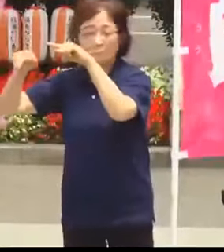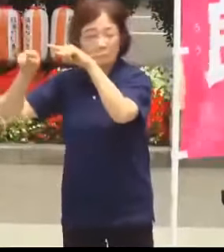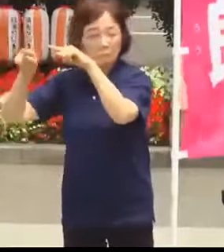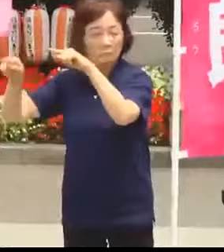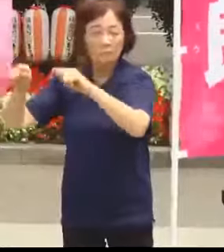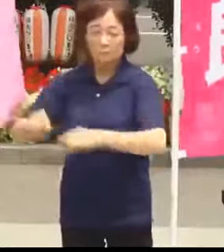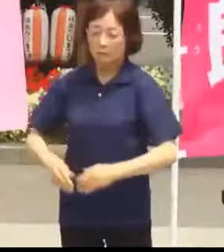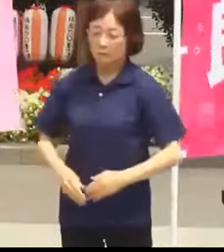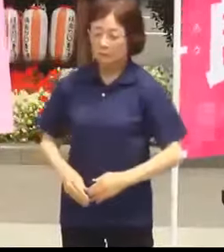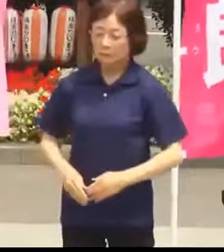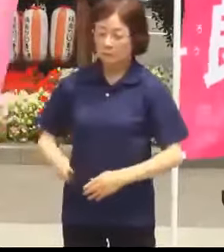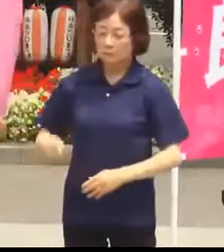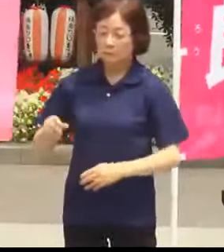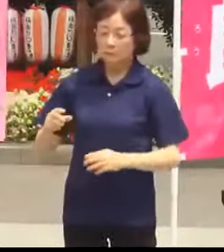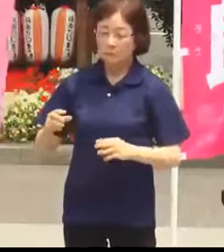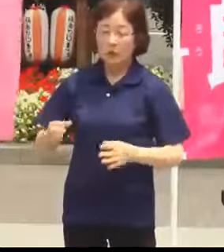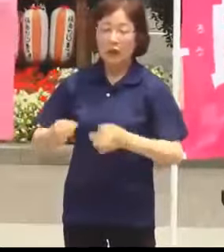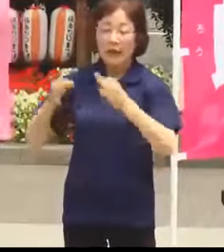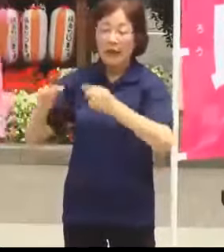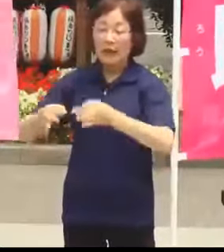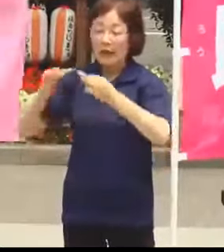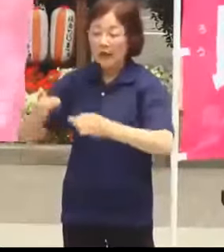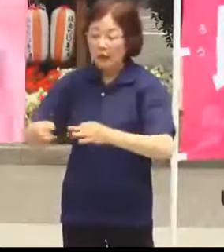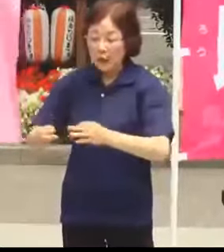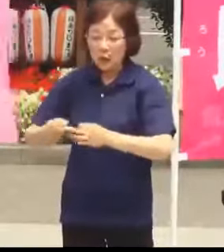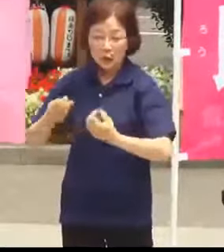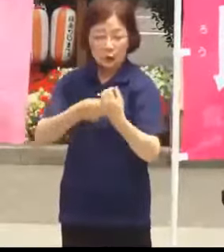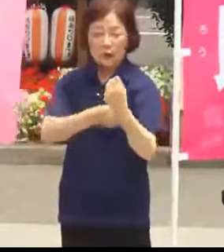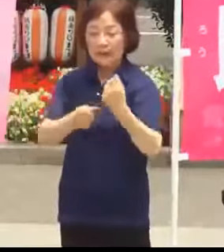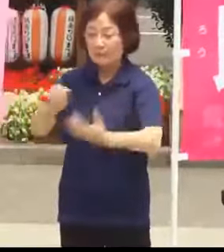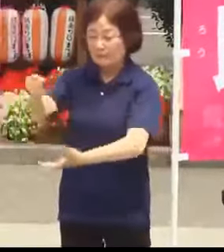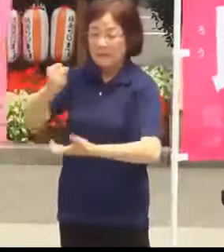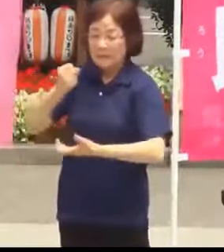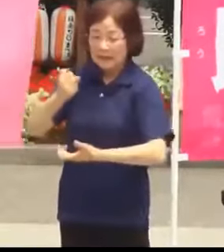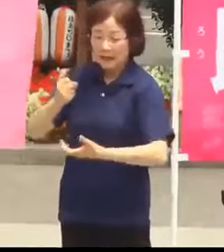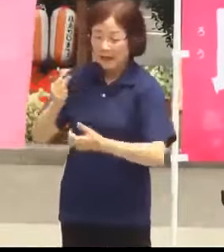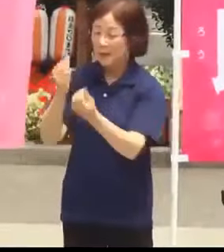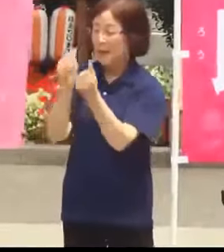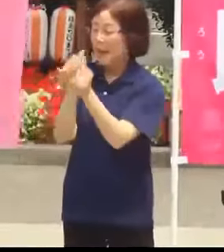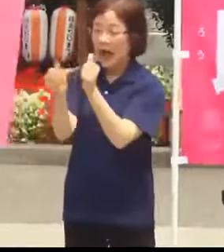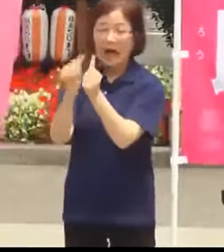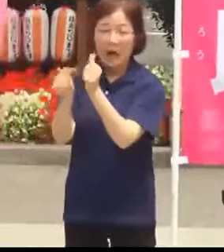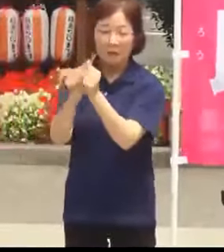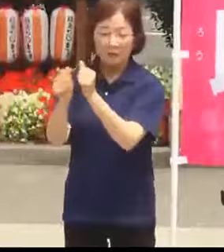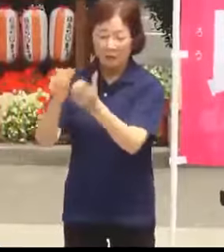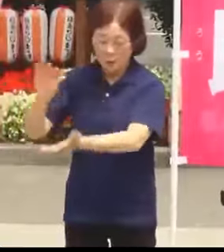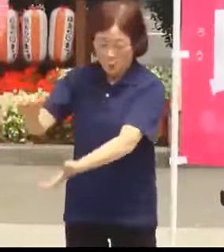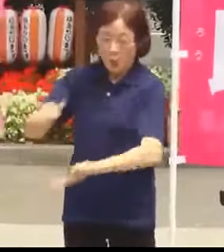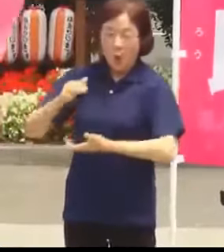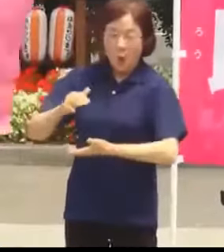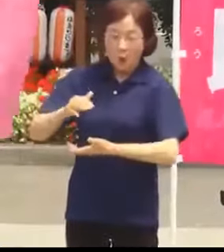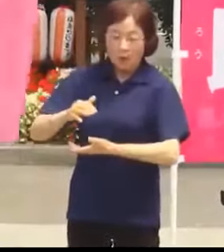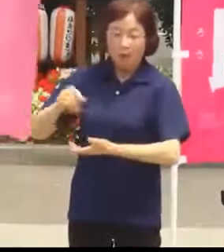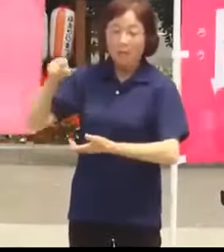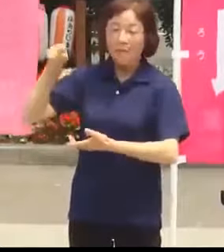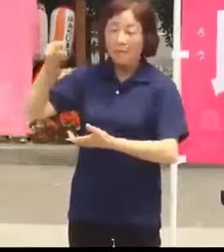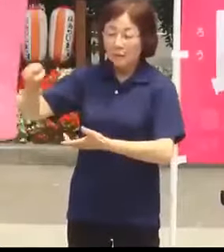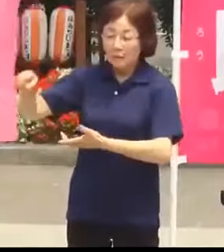これ金融資産株などで利益を得て金融資産から所得